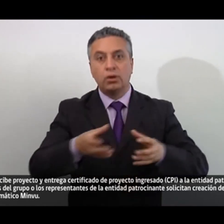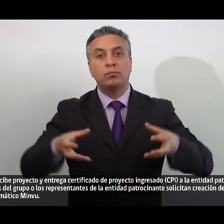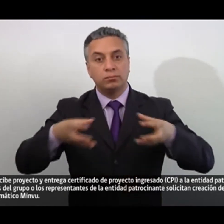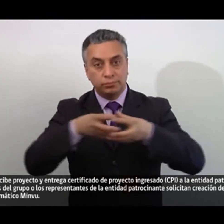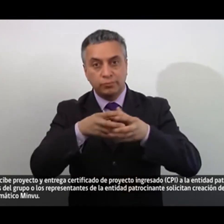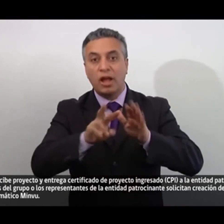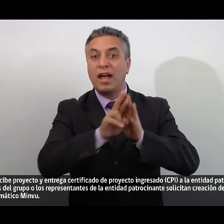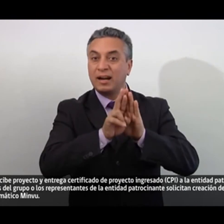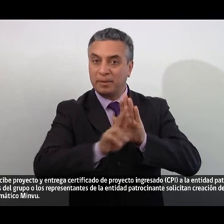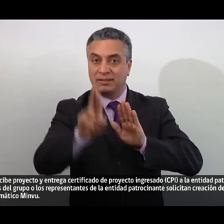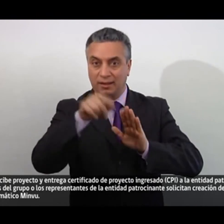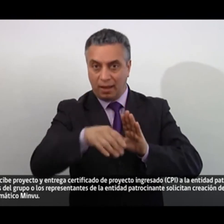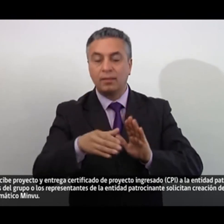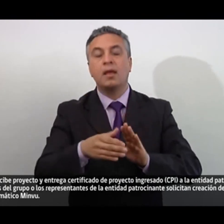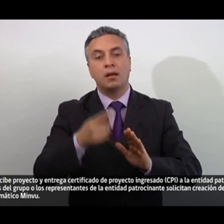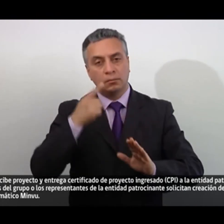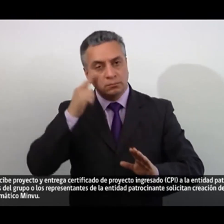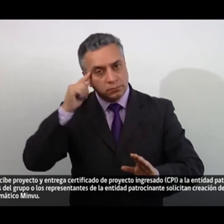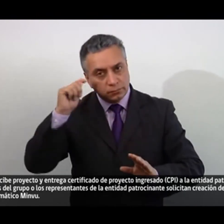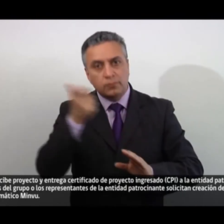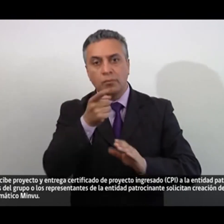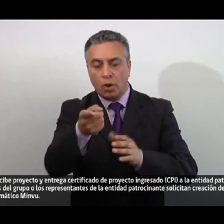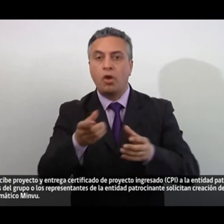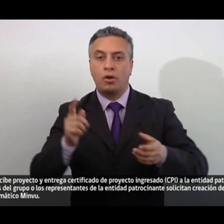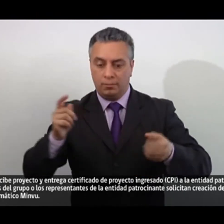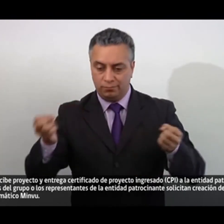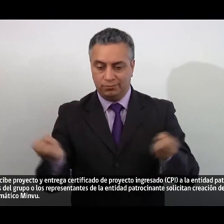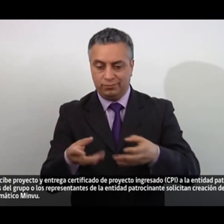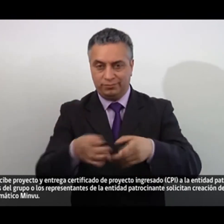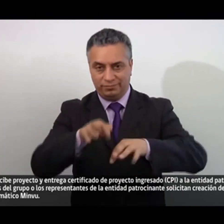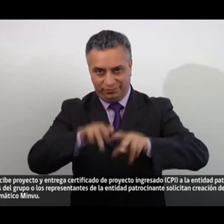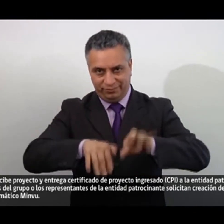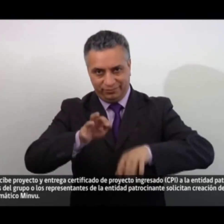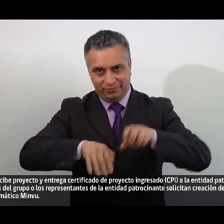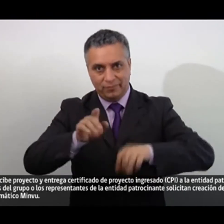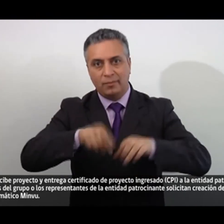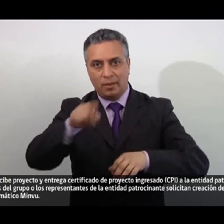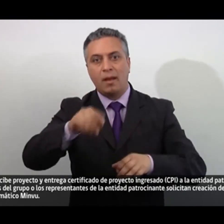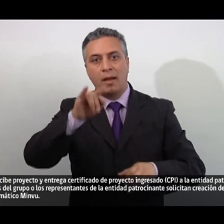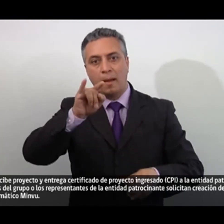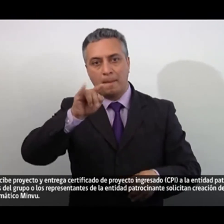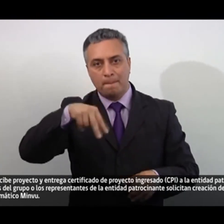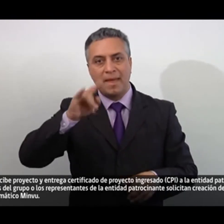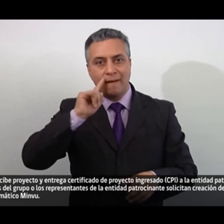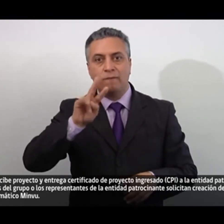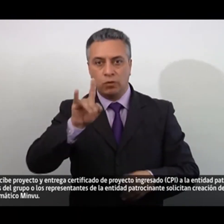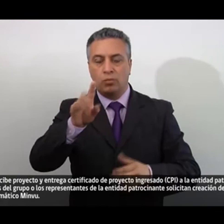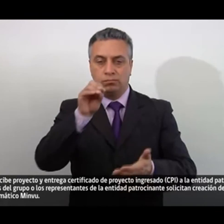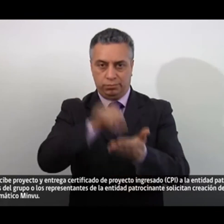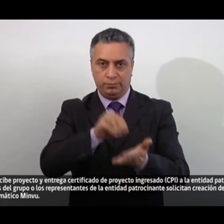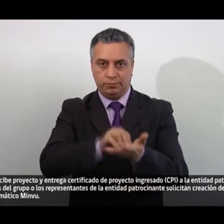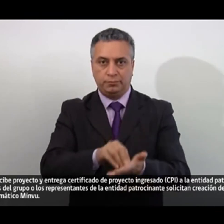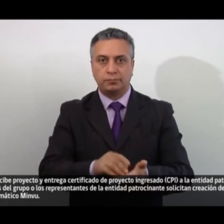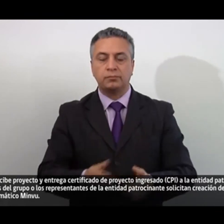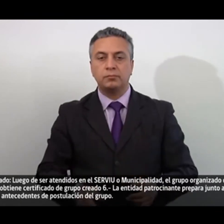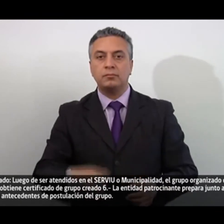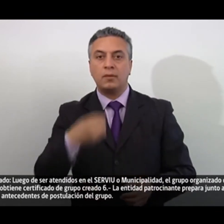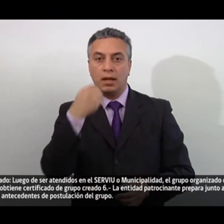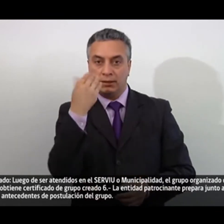los representantes de la entidad patrocinante solicitan creación de grupo en el sistema informático MIMBU.